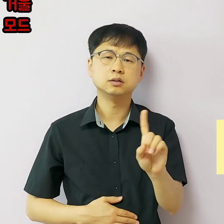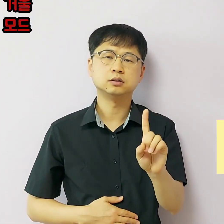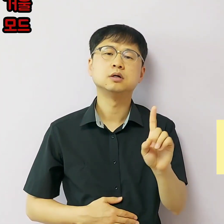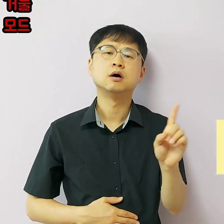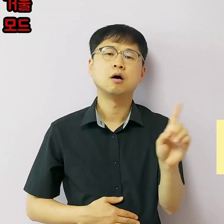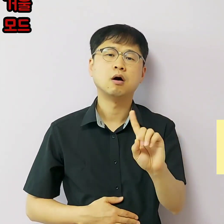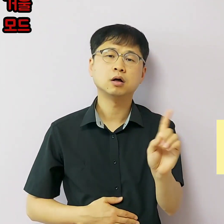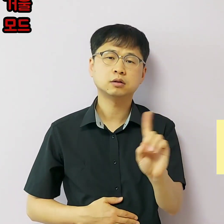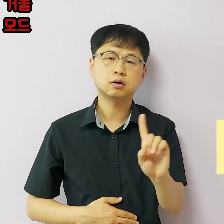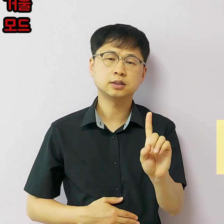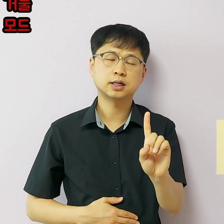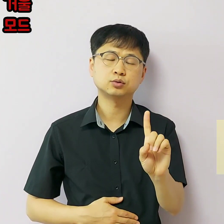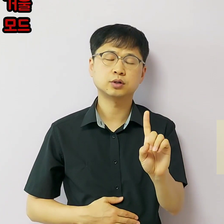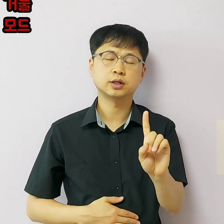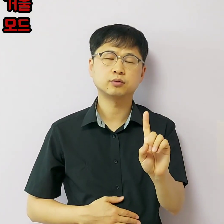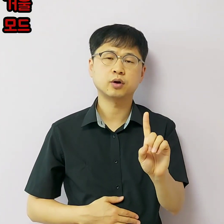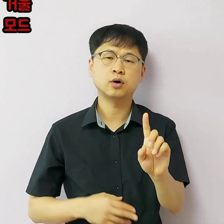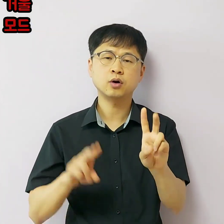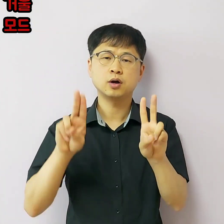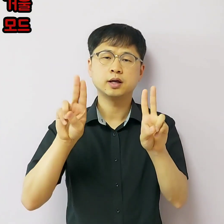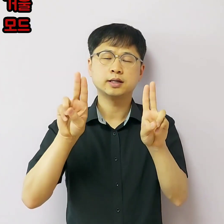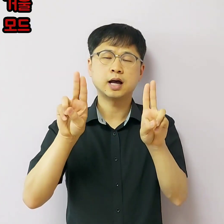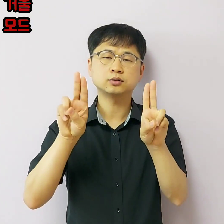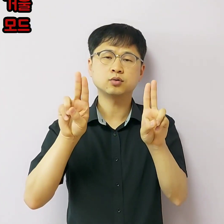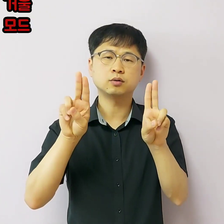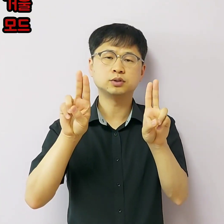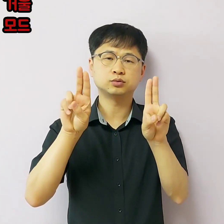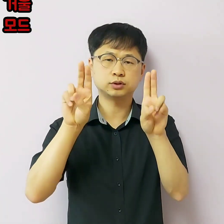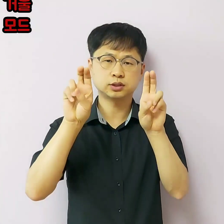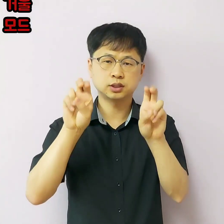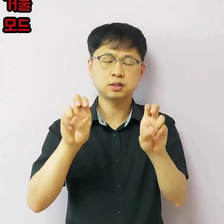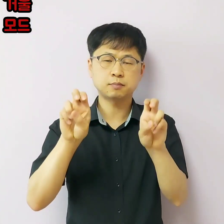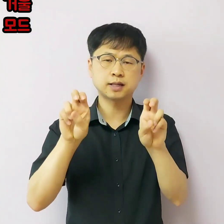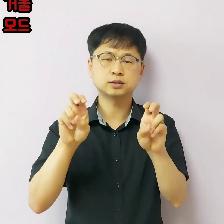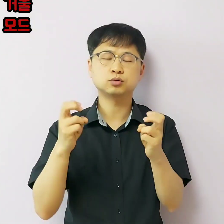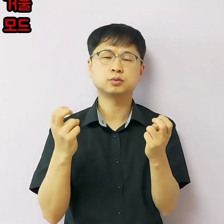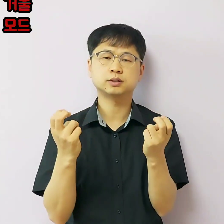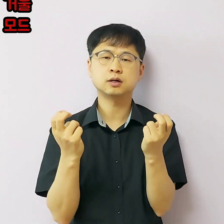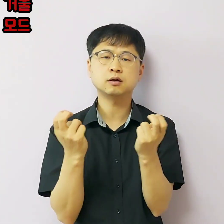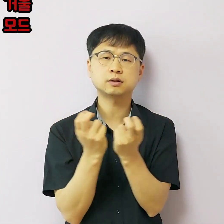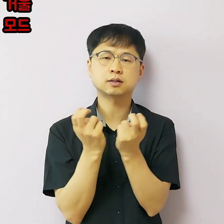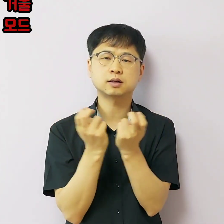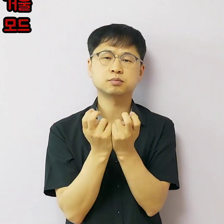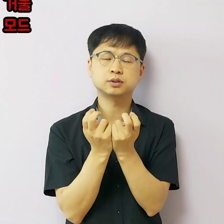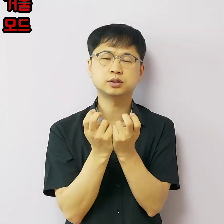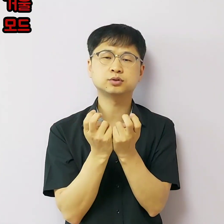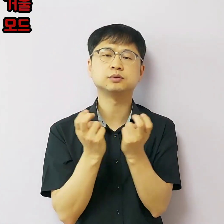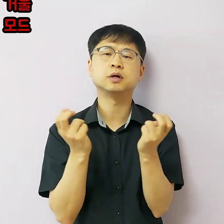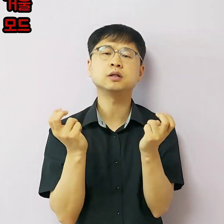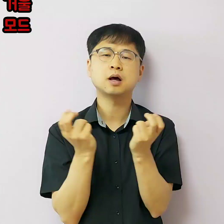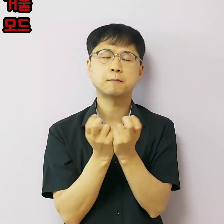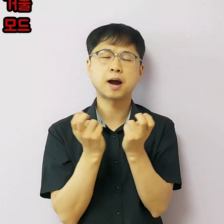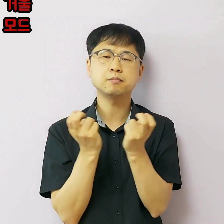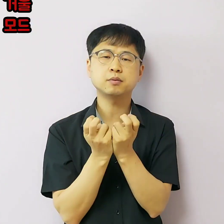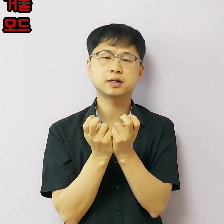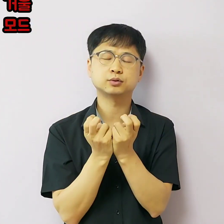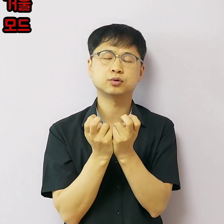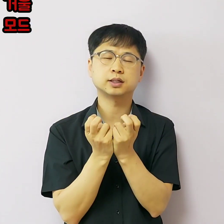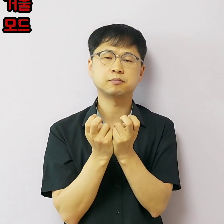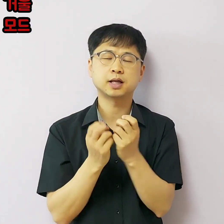어느, 어떤이란 수어가 되고요. 양손 검지 중지를 반쯤 구부려서 탁탁 부딪혀주시면 방법이란 수어가